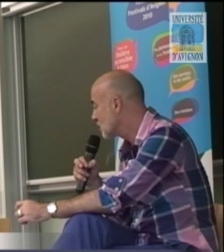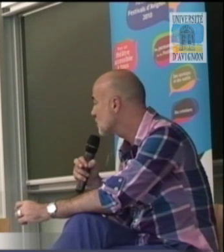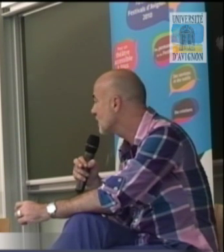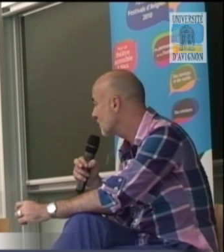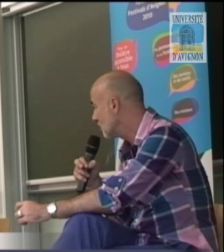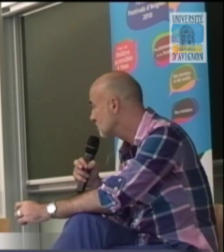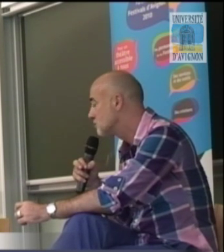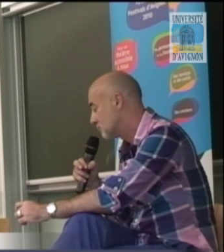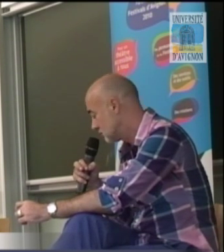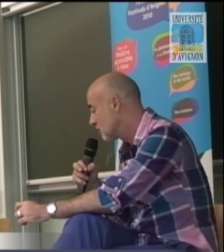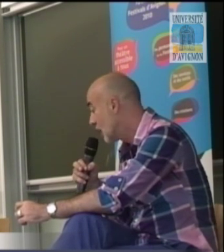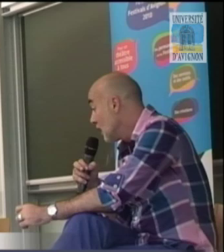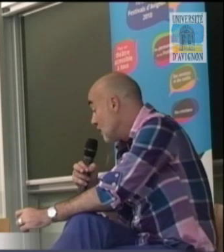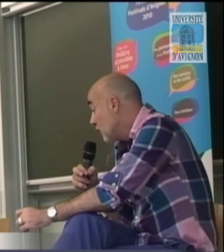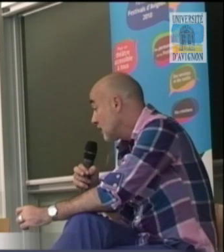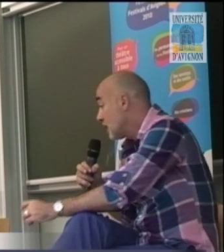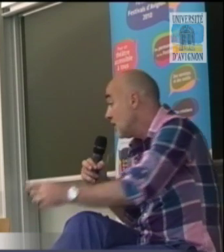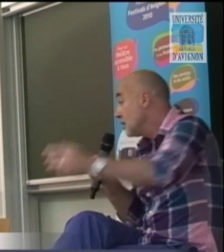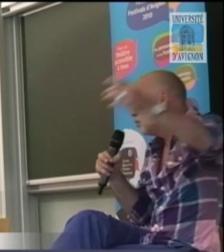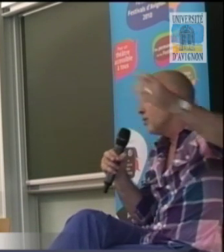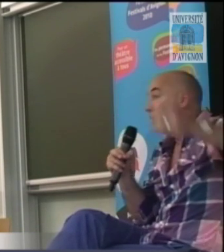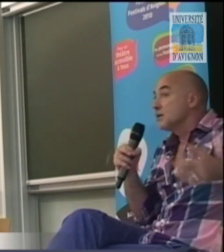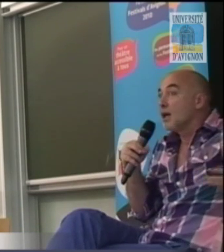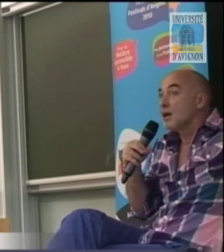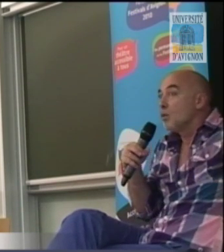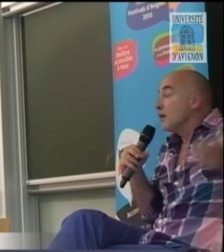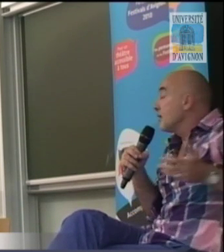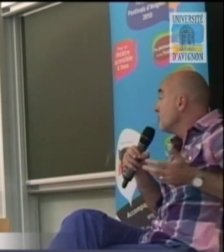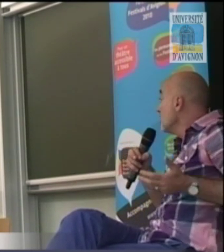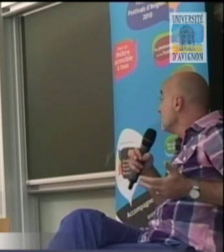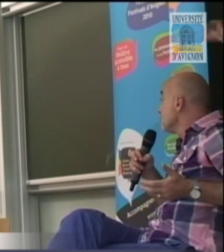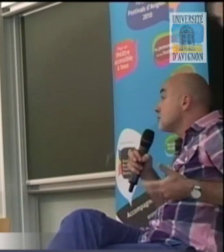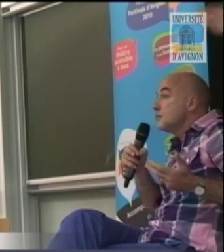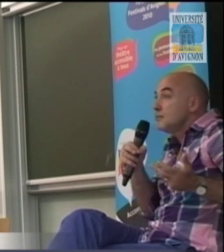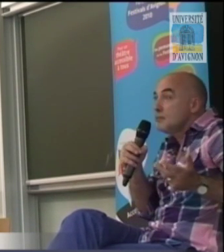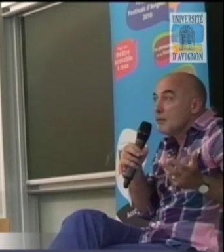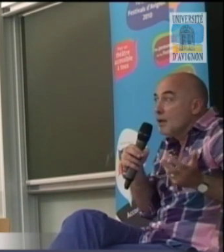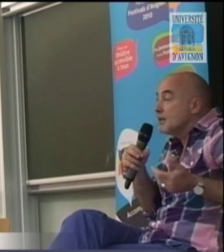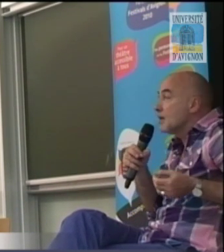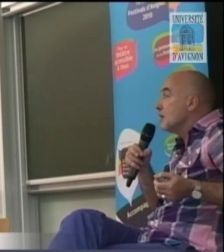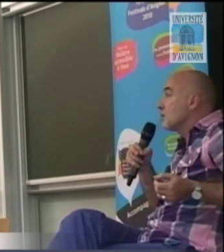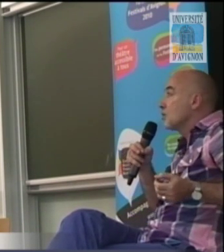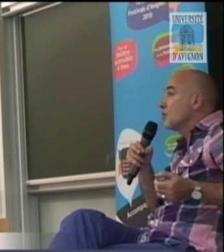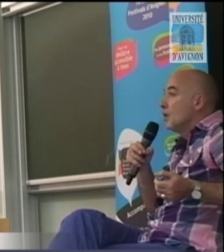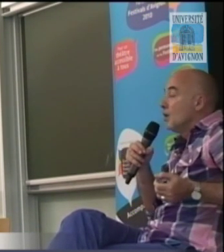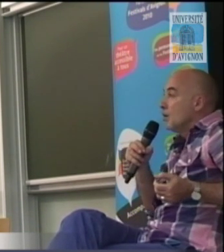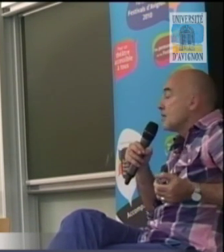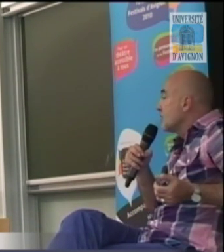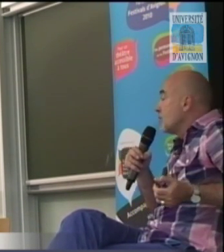pour l'instant spectateurs. Il manque un déclic, et puis ben, c'est là que la loi intervient. C'est-à-dire